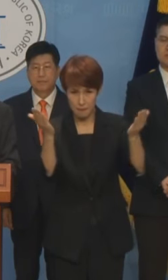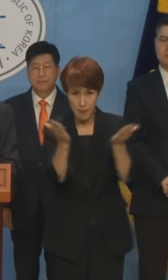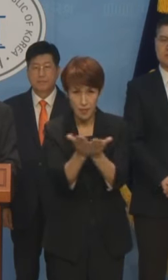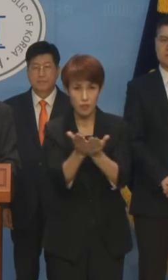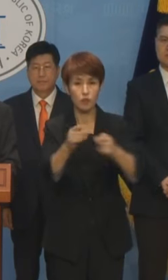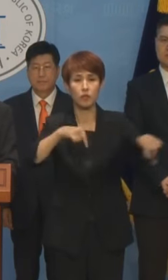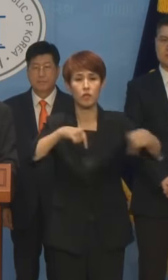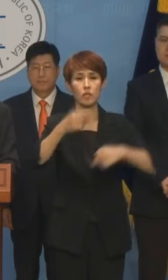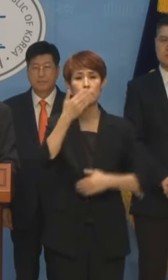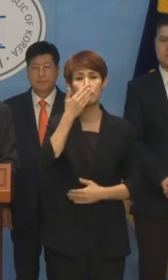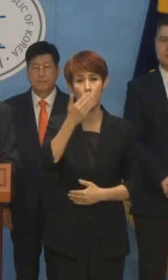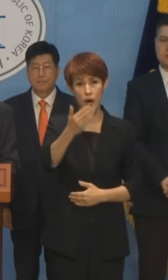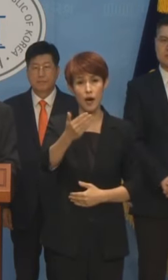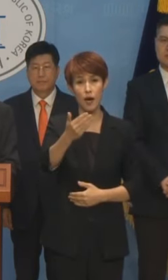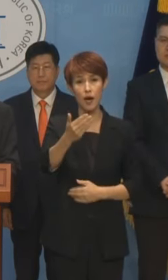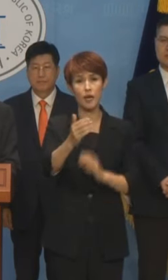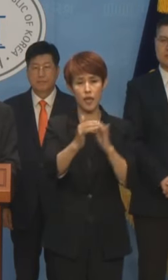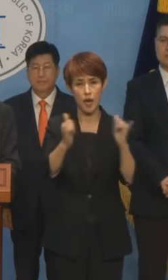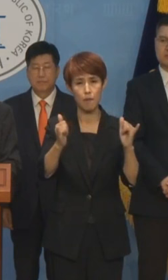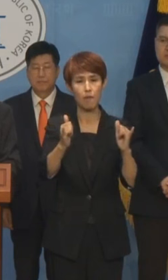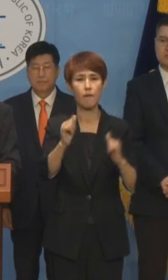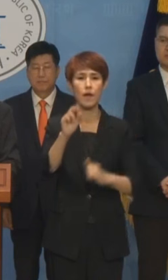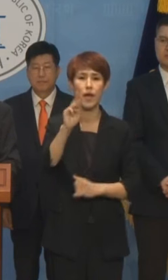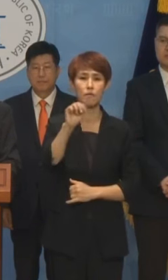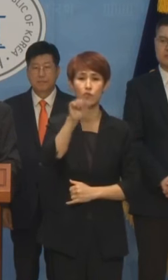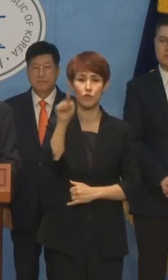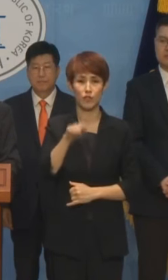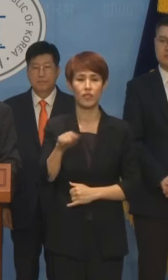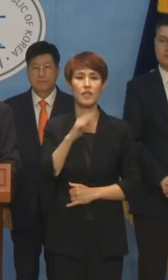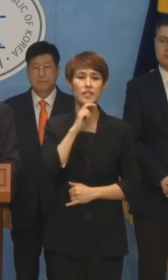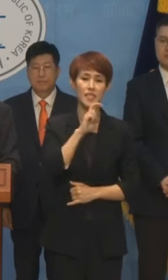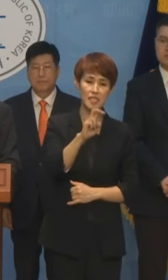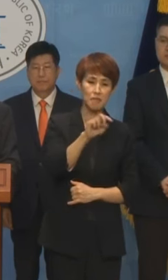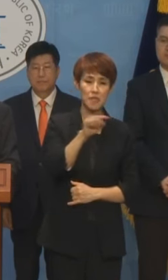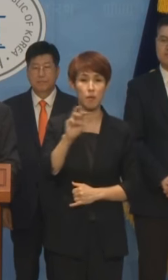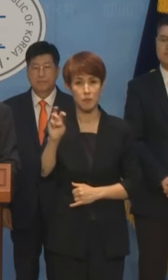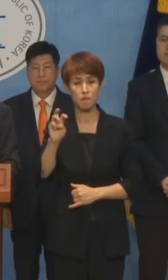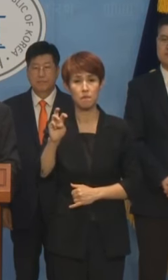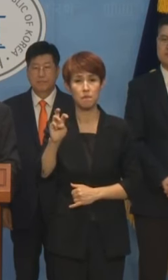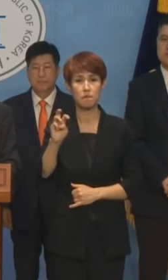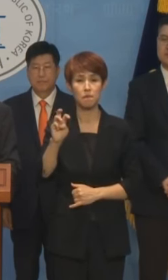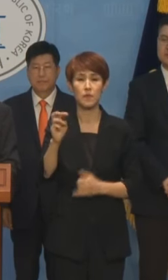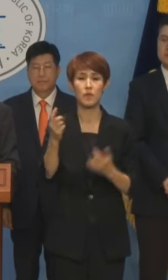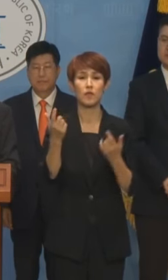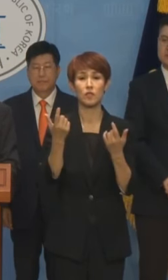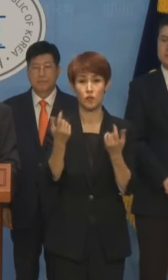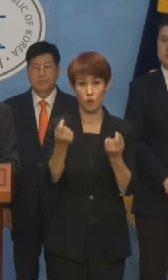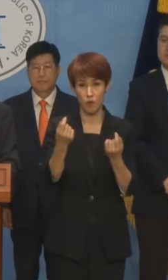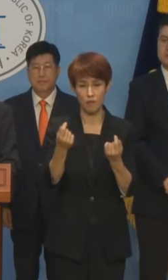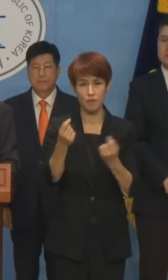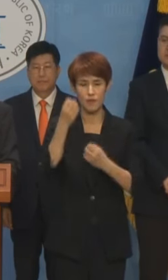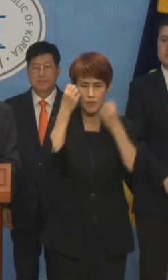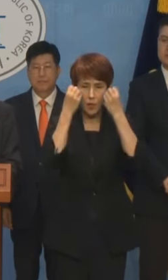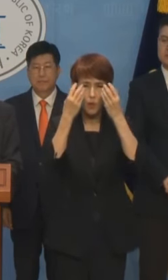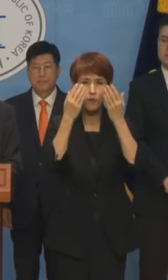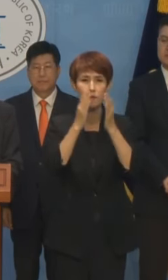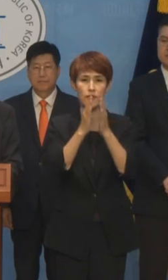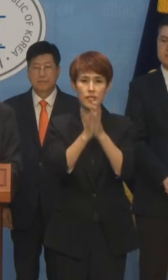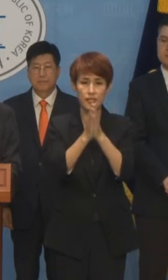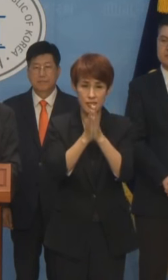정치를 할 줄 아는 MZ세대와 같은 새로운 시대상을 읽을 수 있는 정치인,